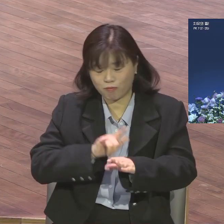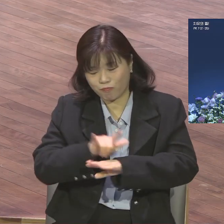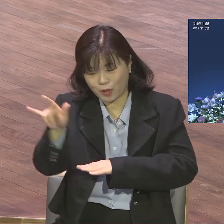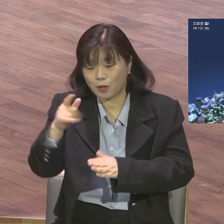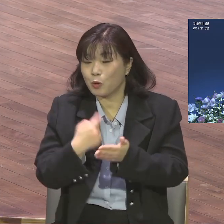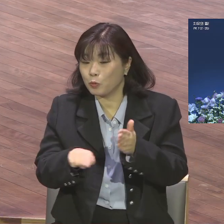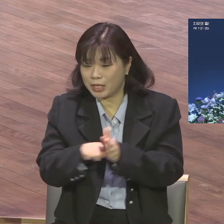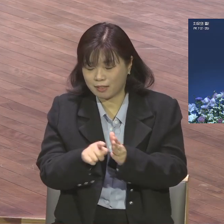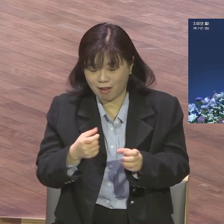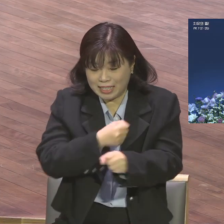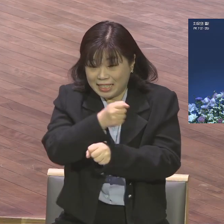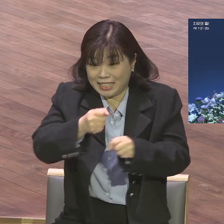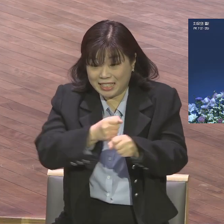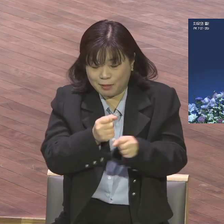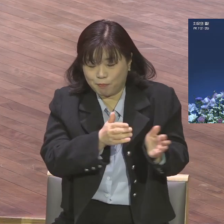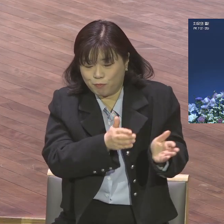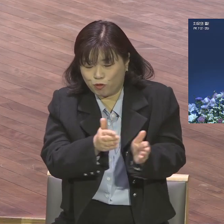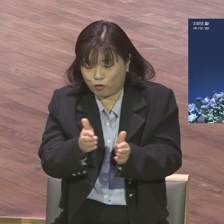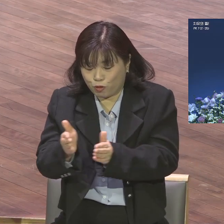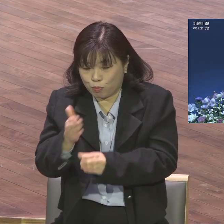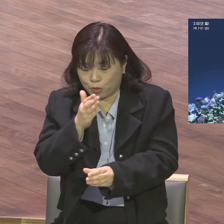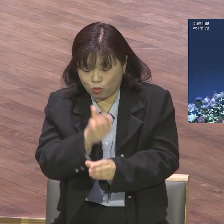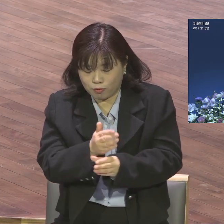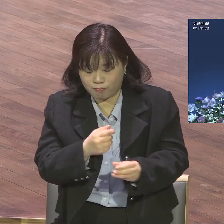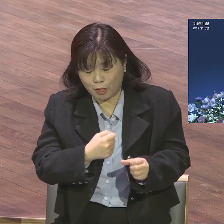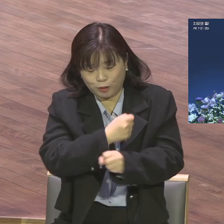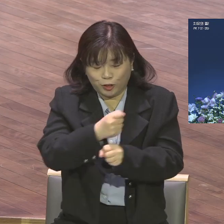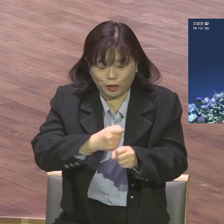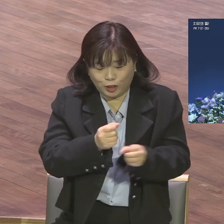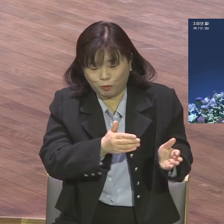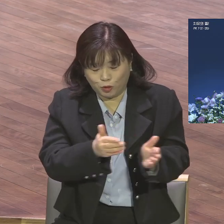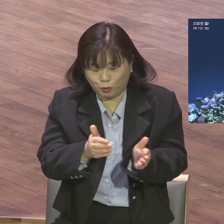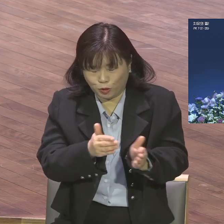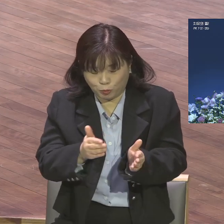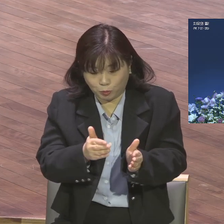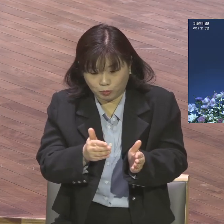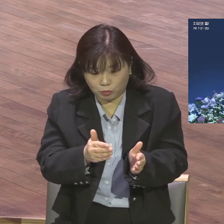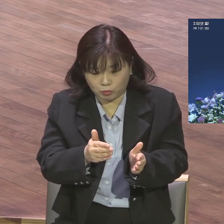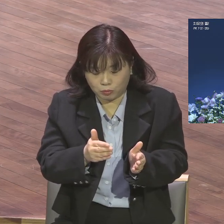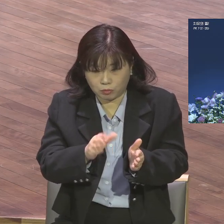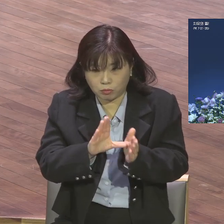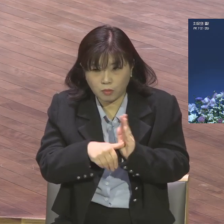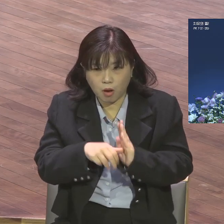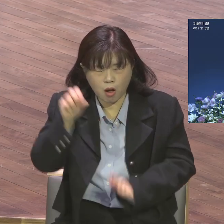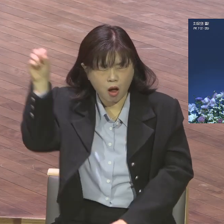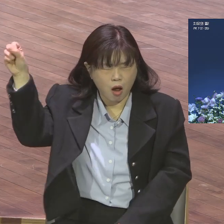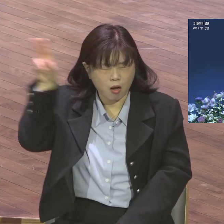하고 있는데 머리가 띵해요. 그러더니 아이고 뭐 머리가